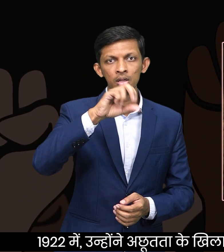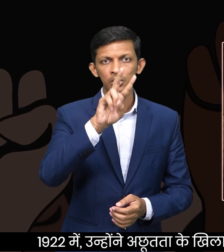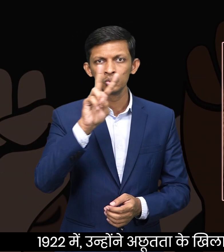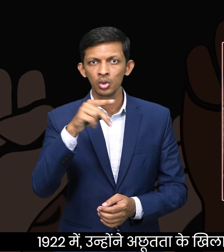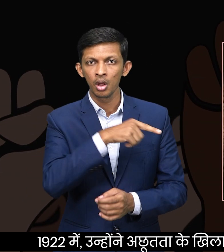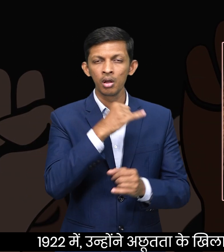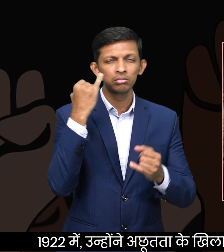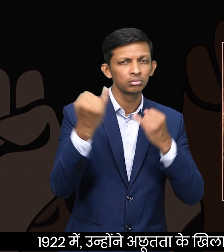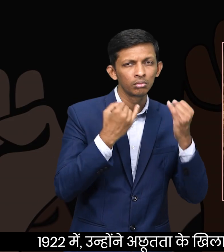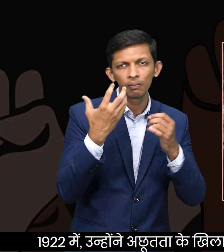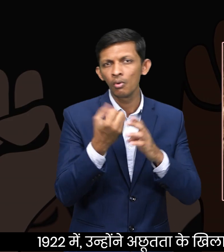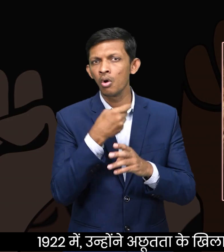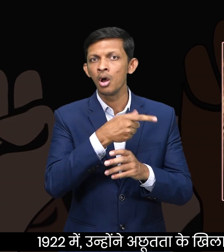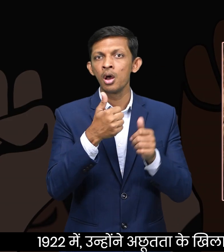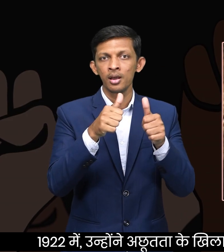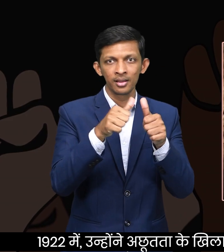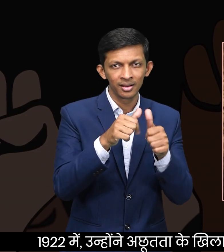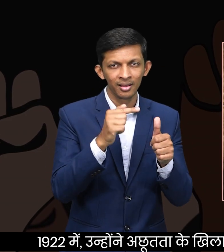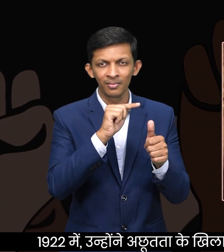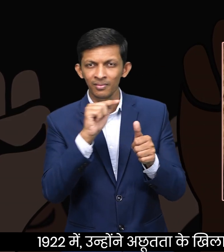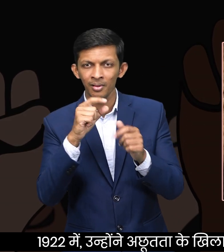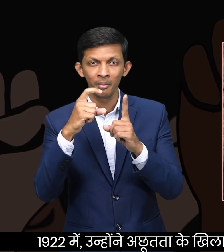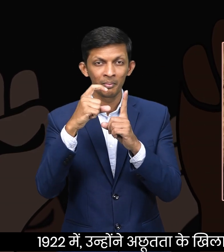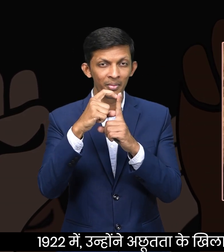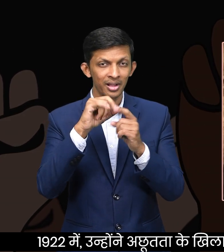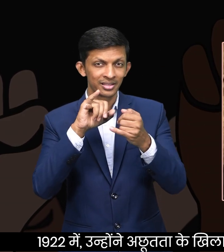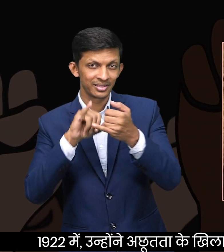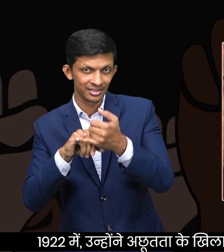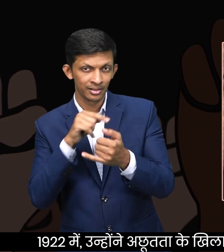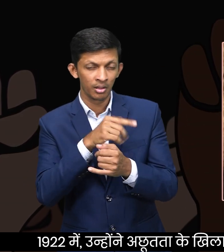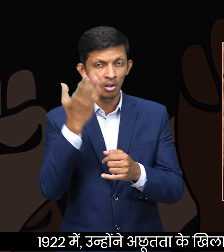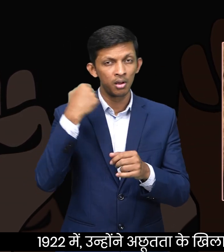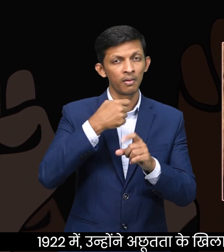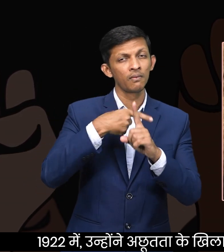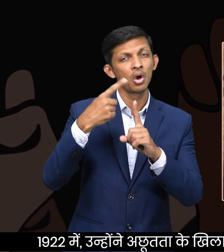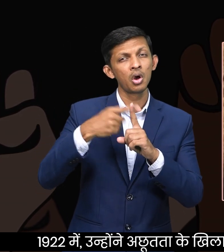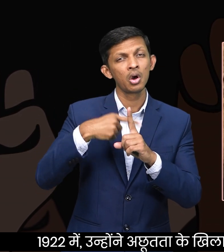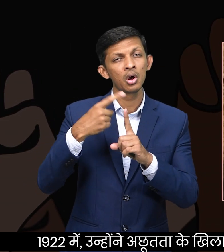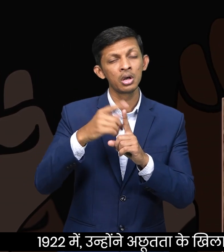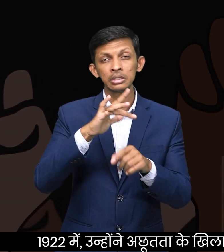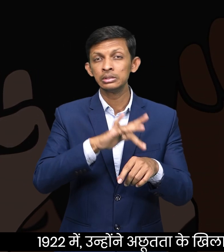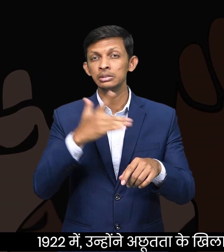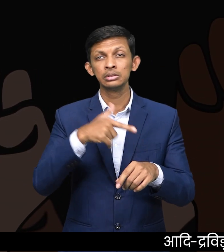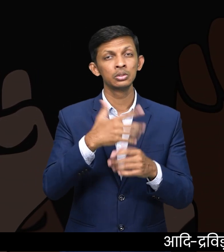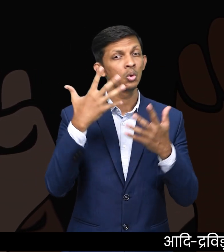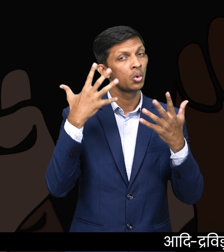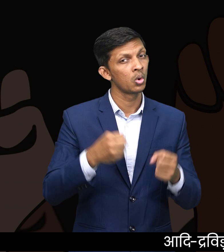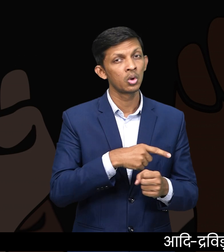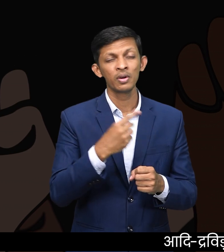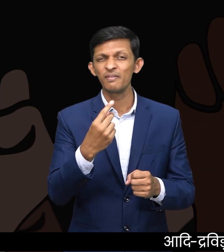1922 में उन्होंने अछूतता के खिलाफ लड़ने और दलित एकता को बढ़ावा देने के लिए आदि द्रविड़ संगम